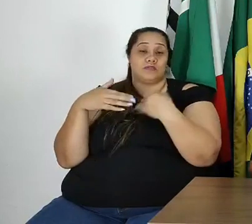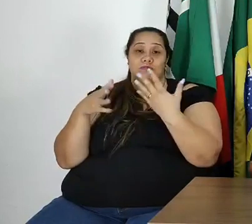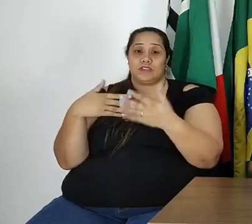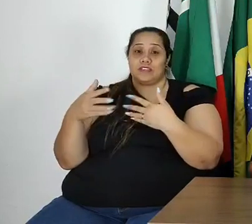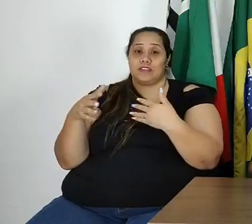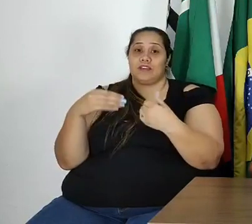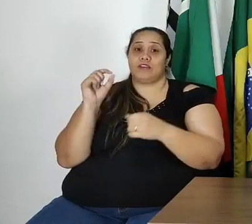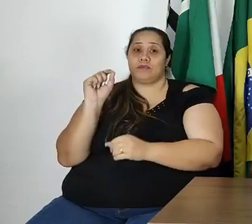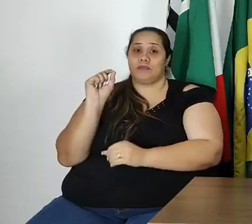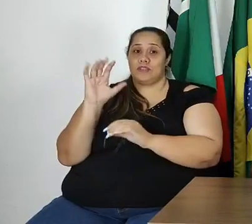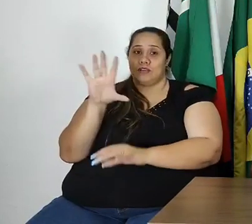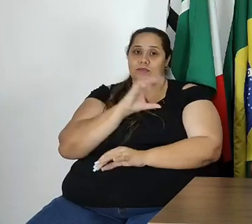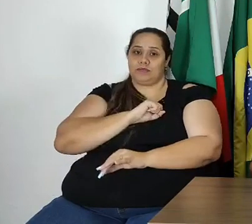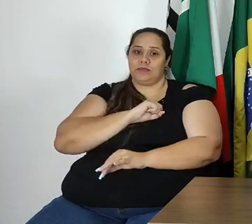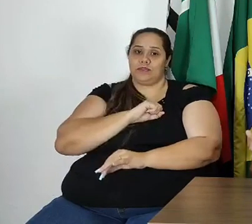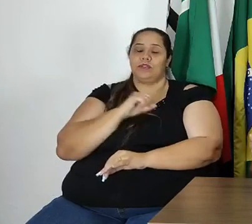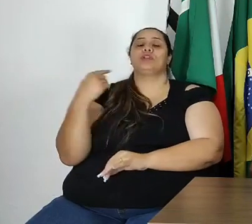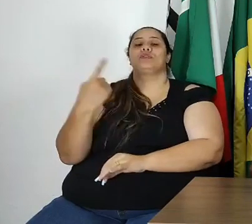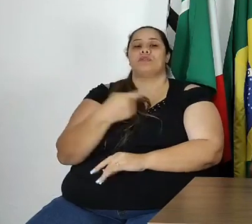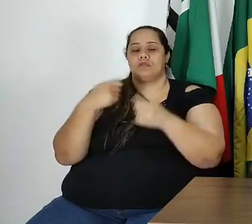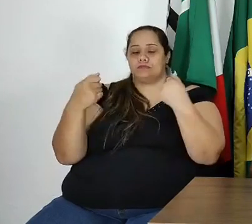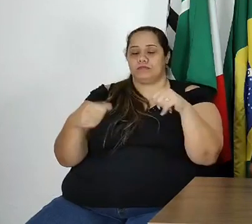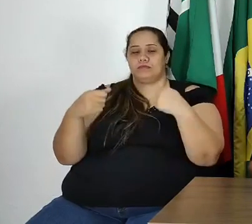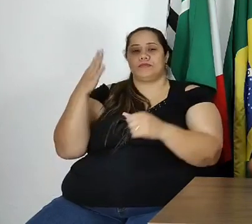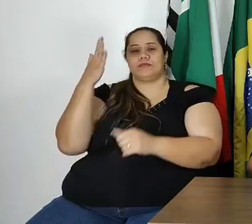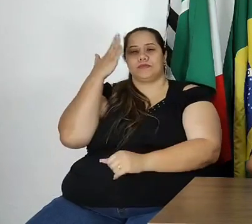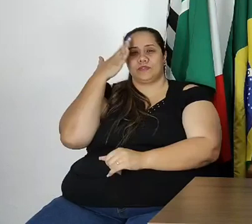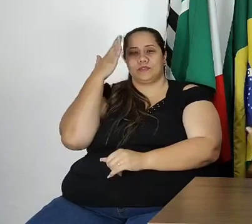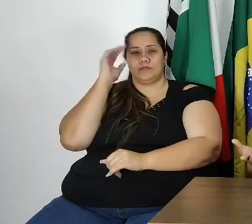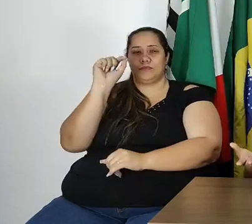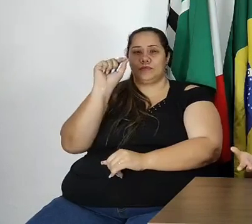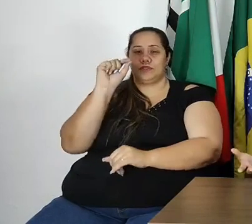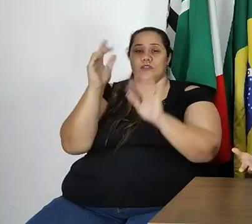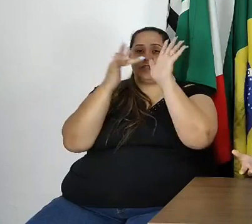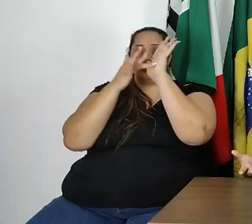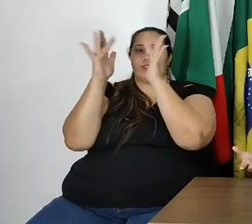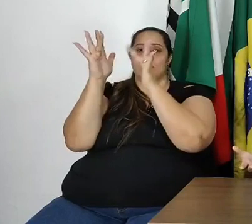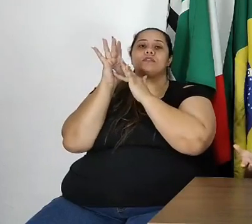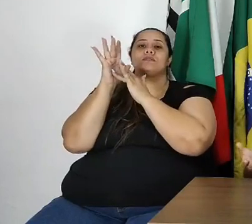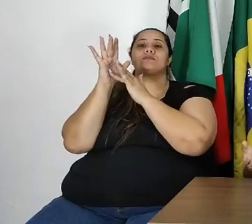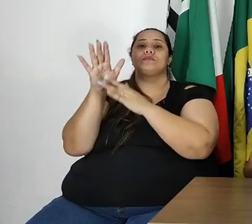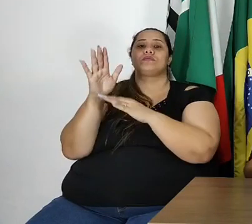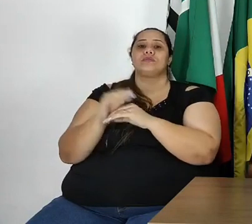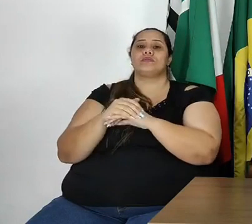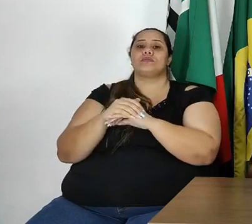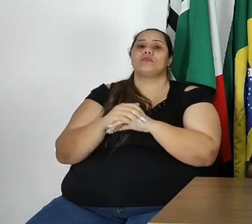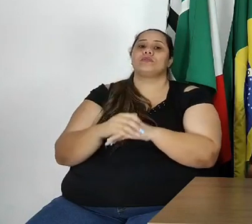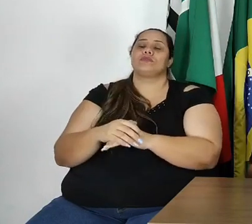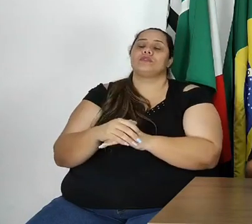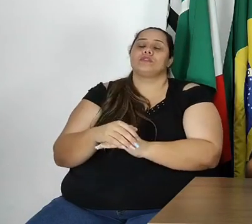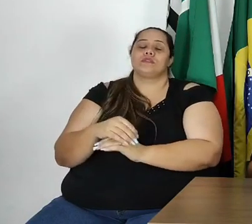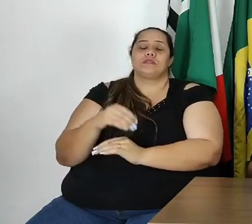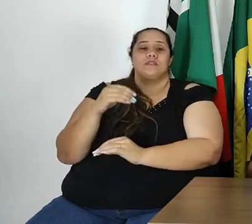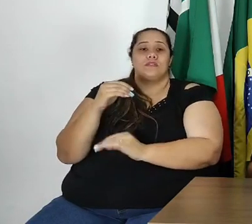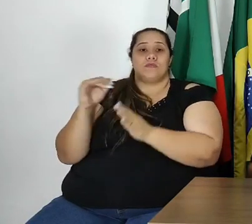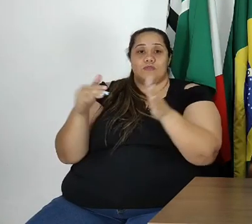Você precisa saber qual é o caminho. Você precisa conhecer o caminho. E